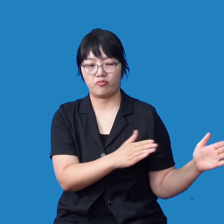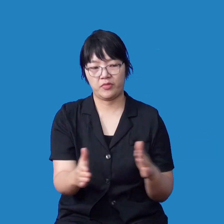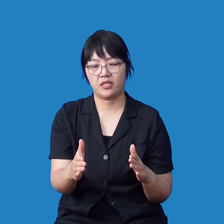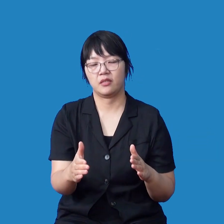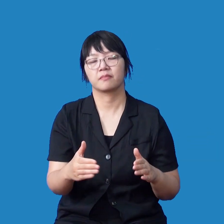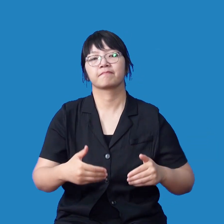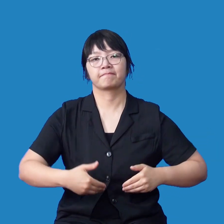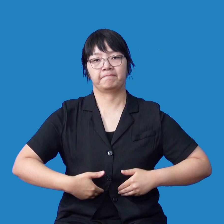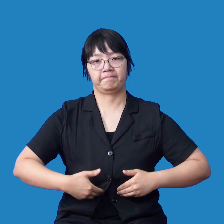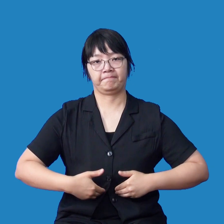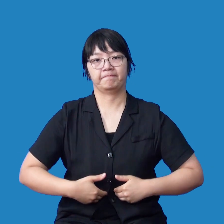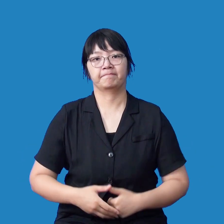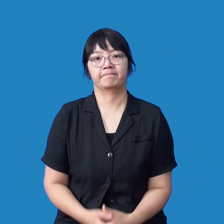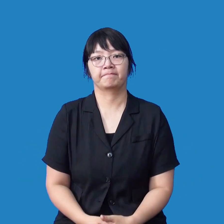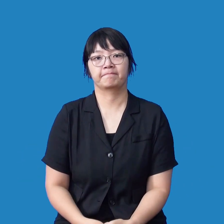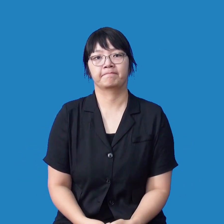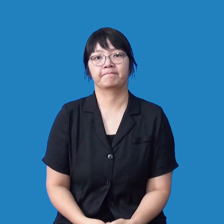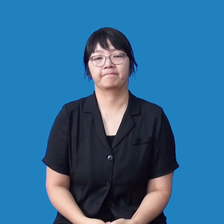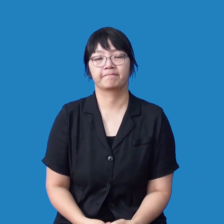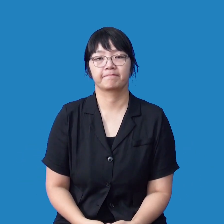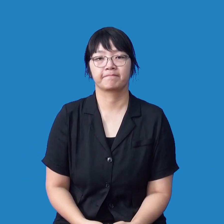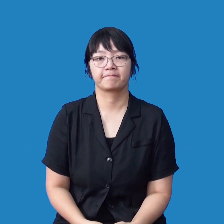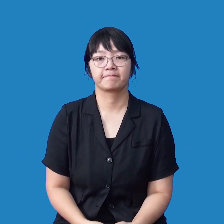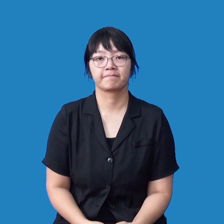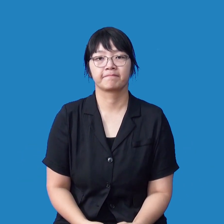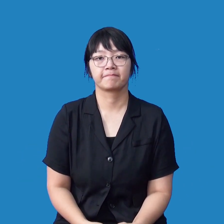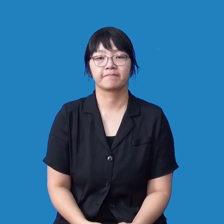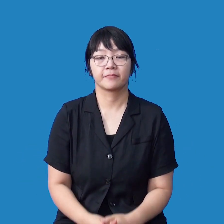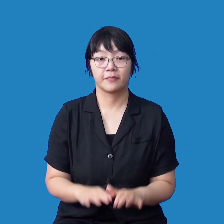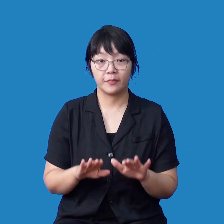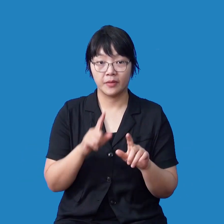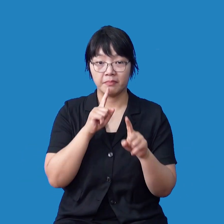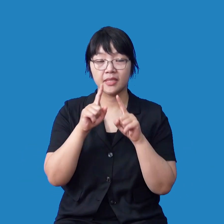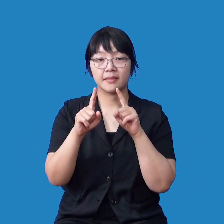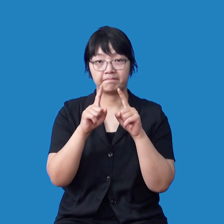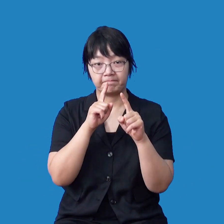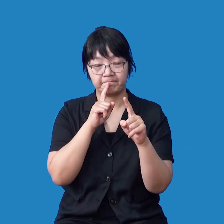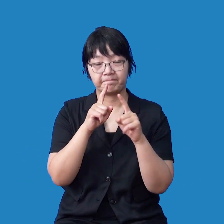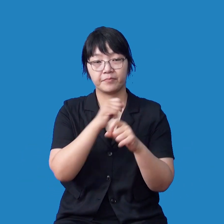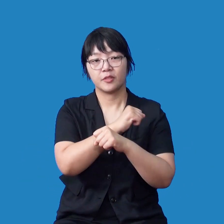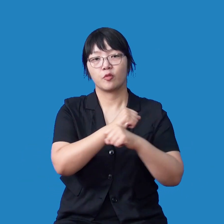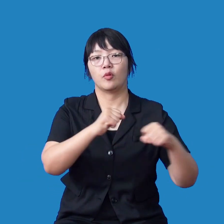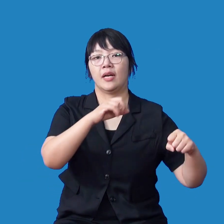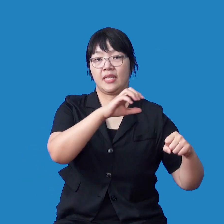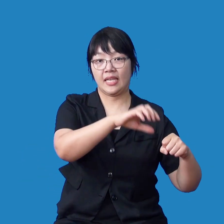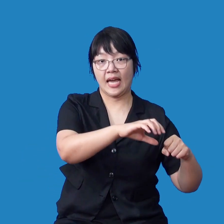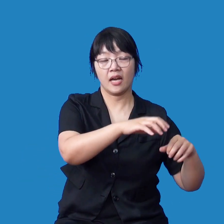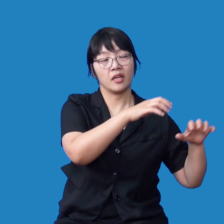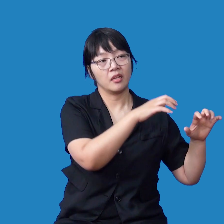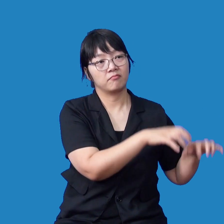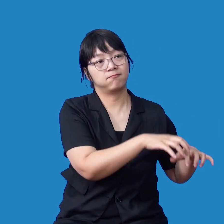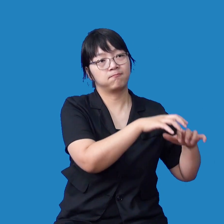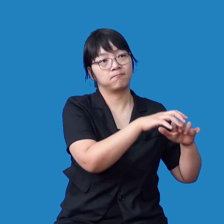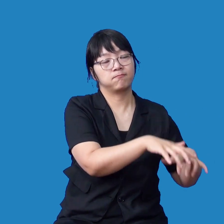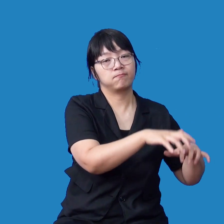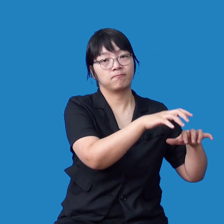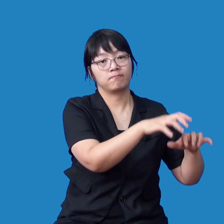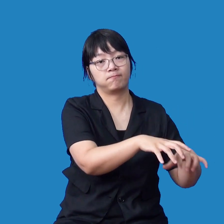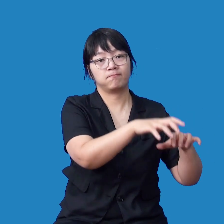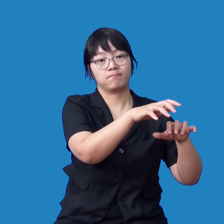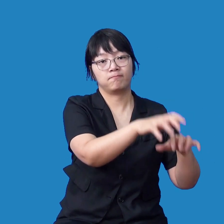준비할 때입니다. 전쟁을 준비할 때. 본문에 보시면 광야로 나아가는 이스라엘